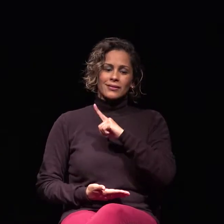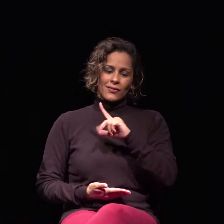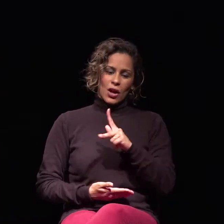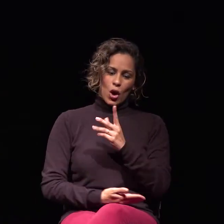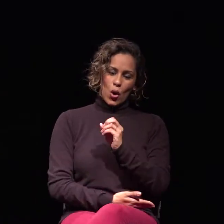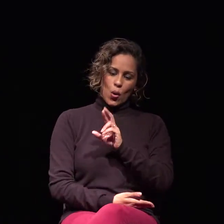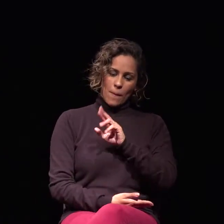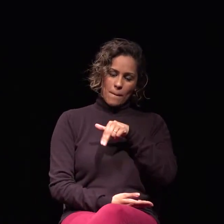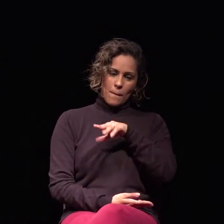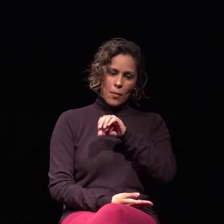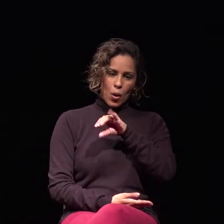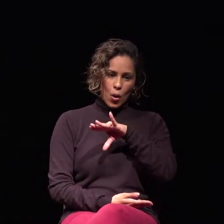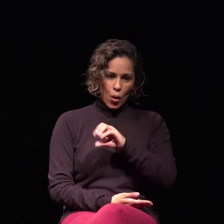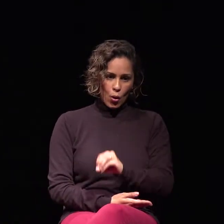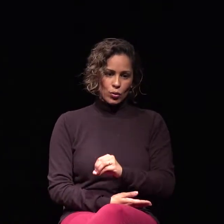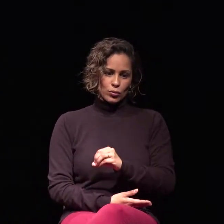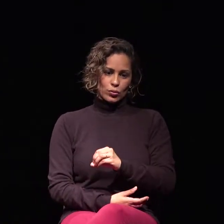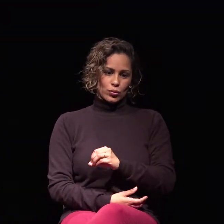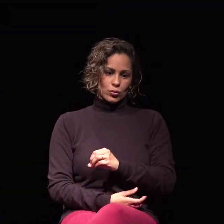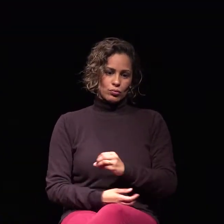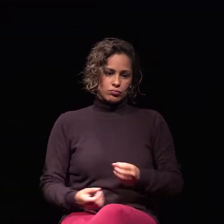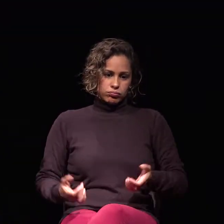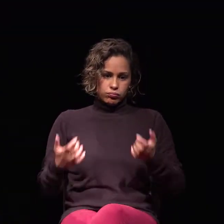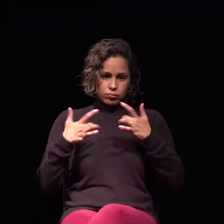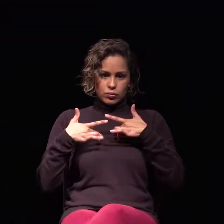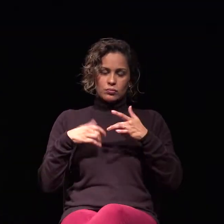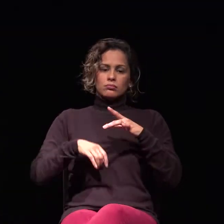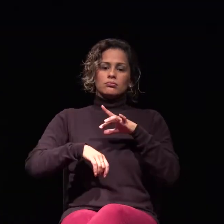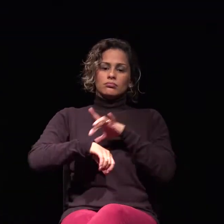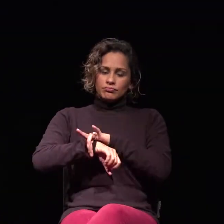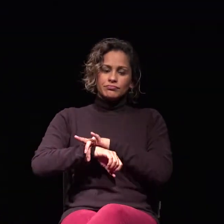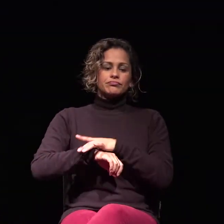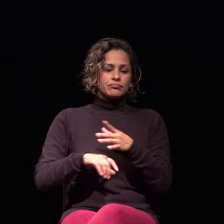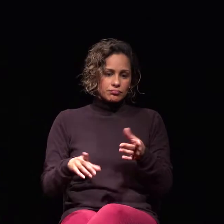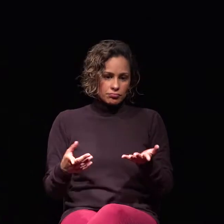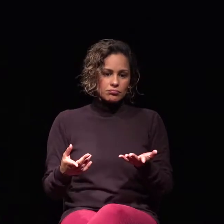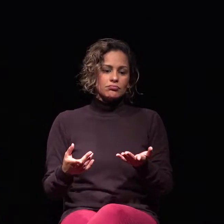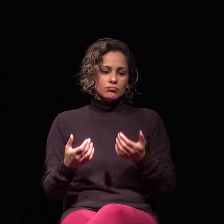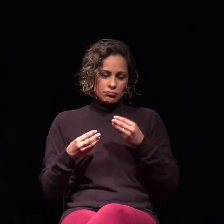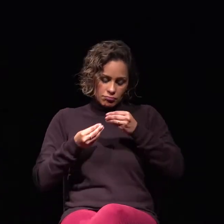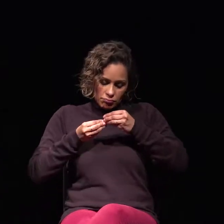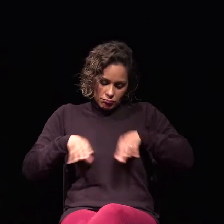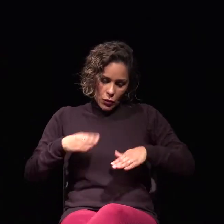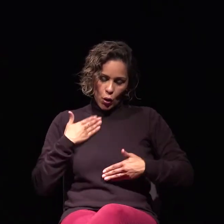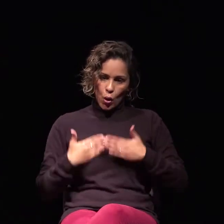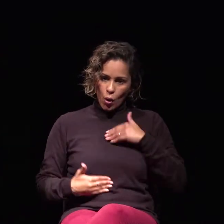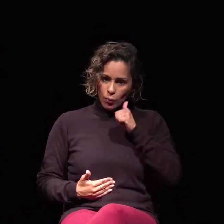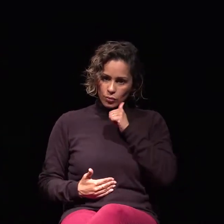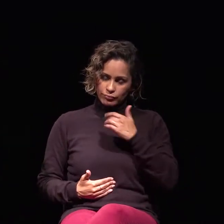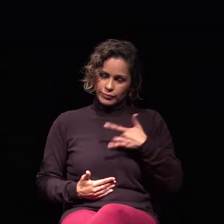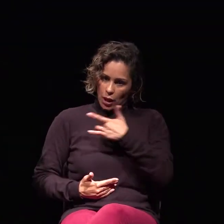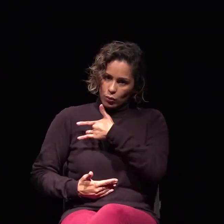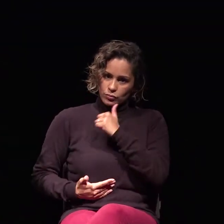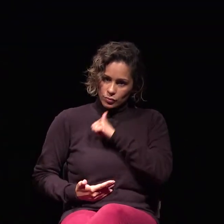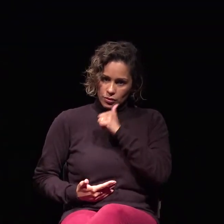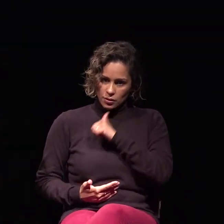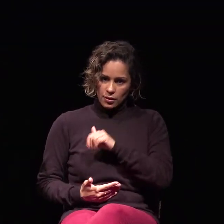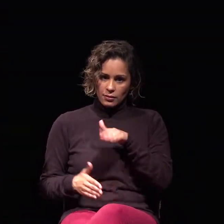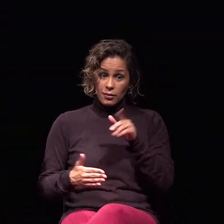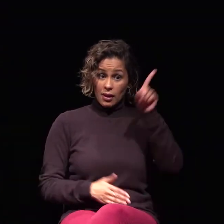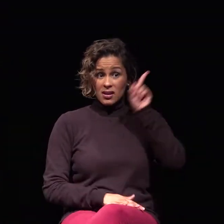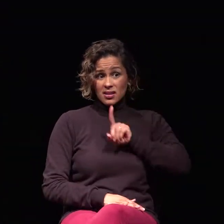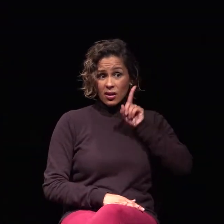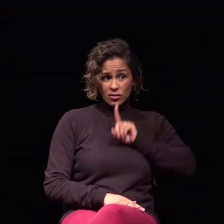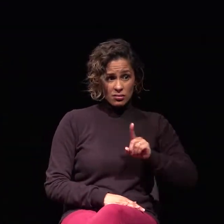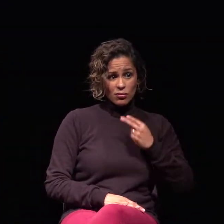muitas consequências. Então, essas pílulas que não podiam ser usadas nos Estados Unidos eram